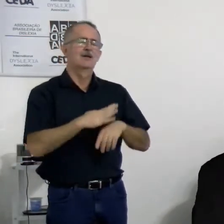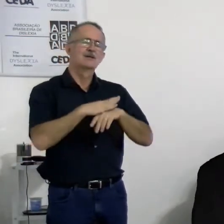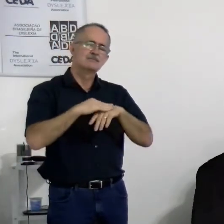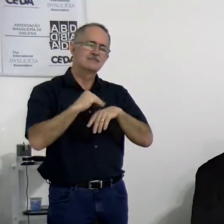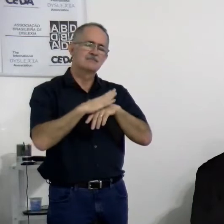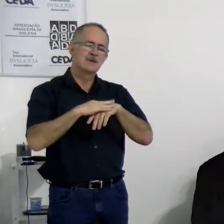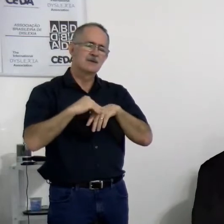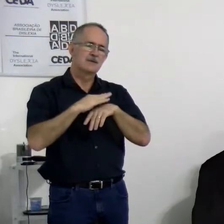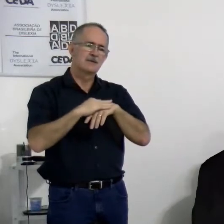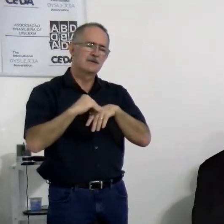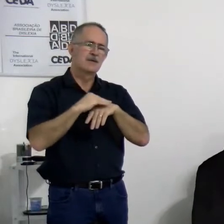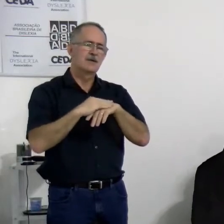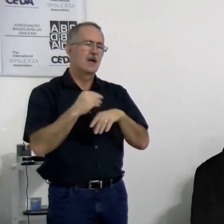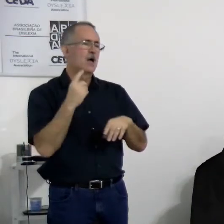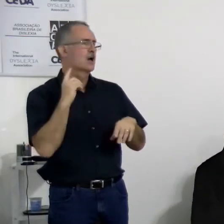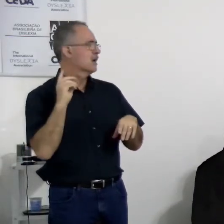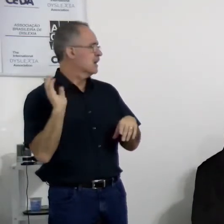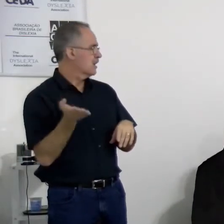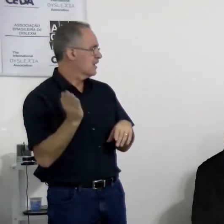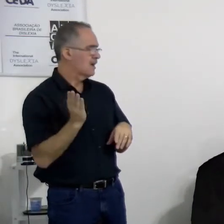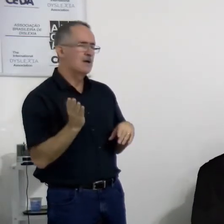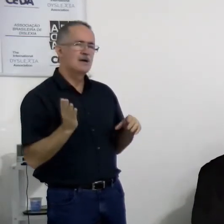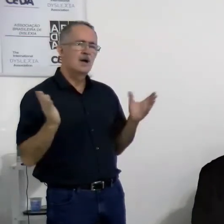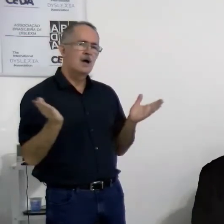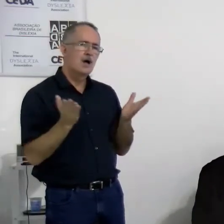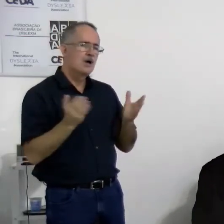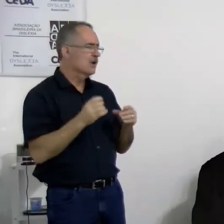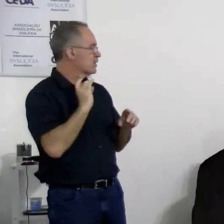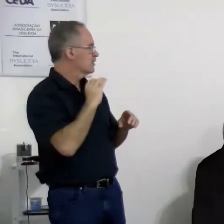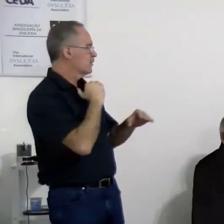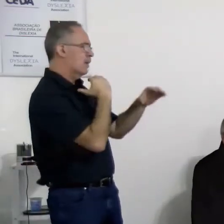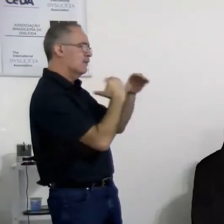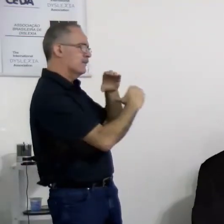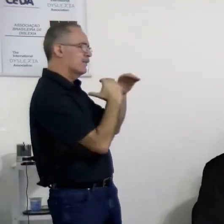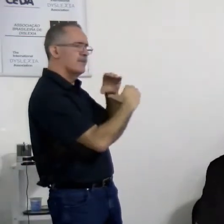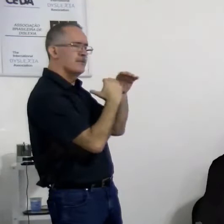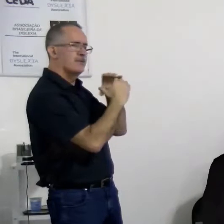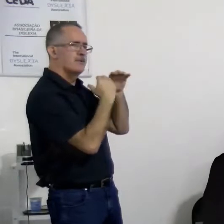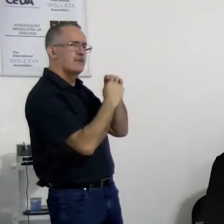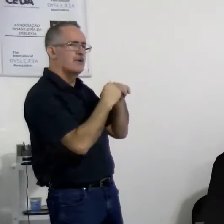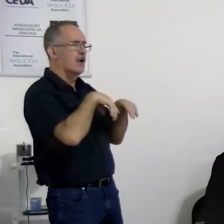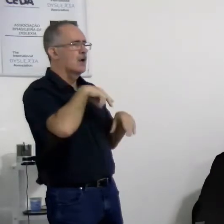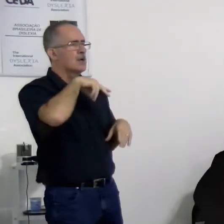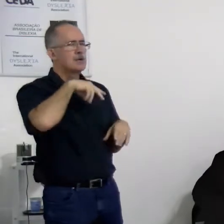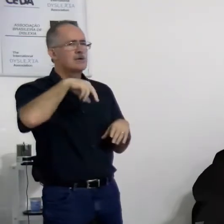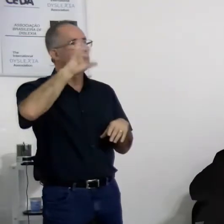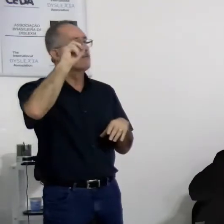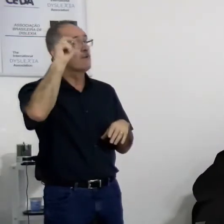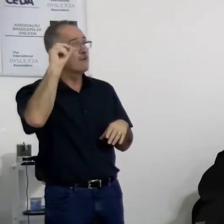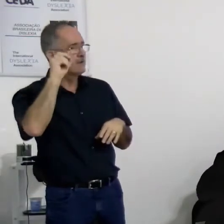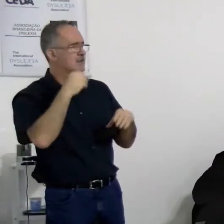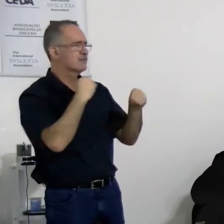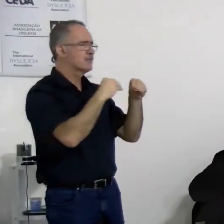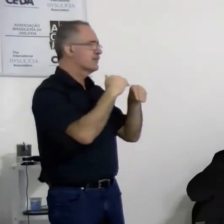E agora a gente só troca mensagens de avós. De avós. Ah. Manda foto do marido dele. Nowadays, we